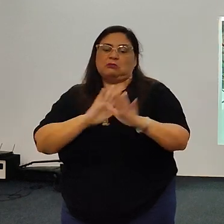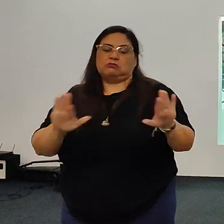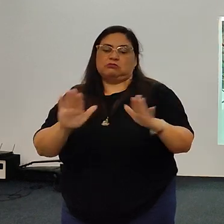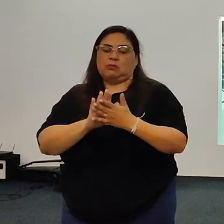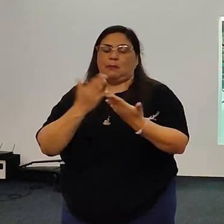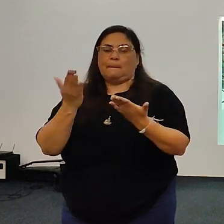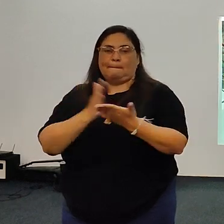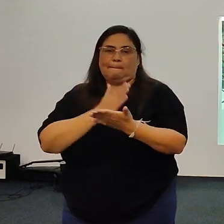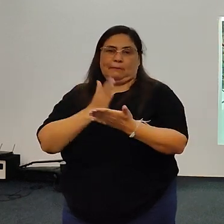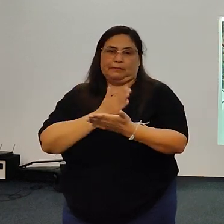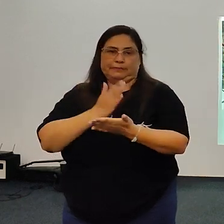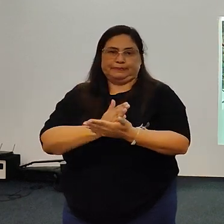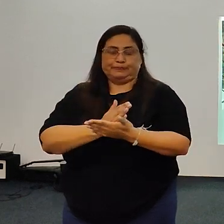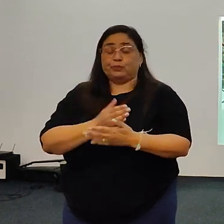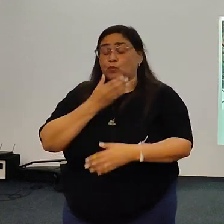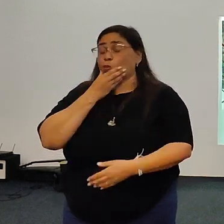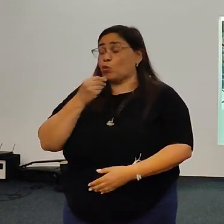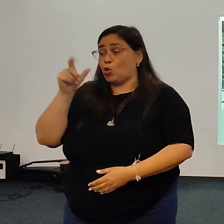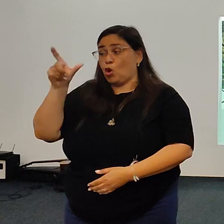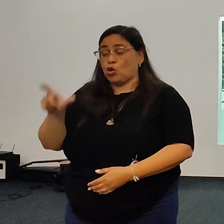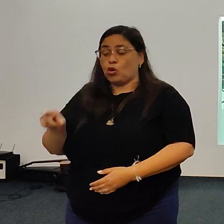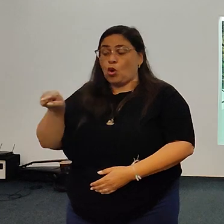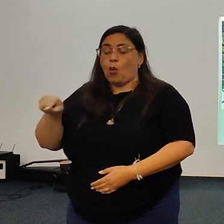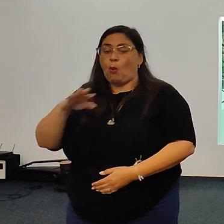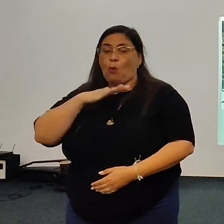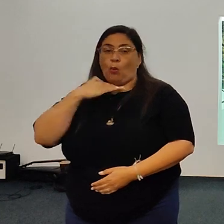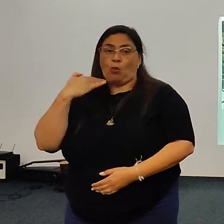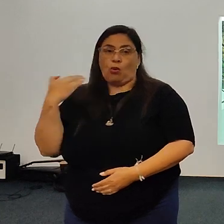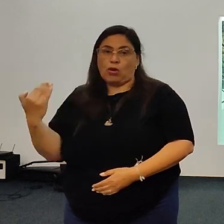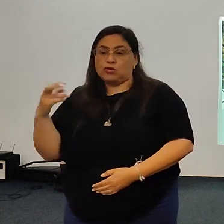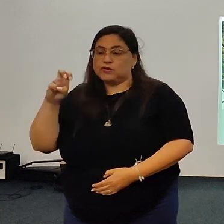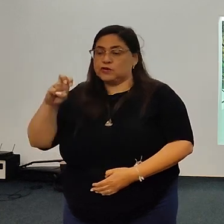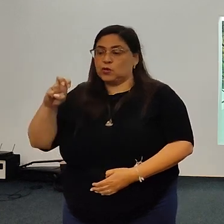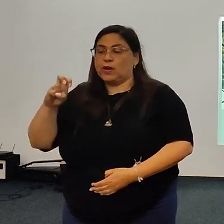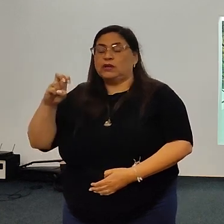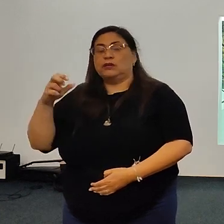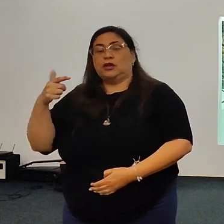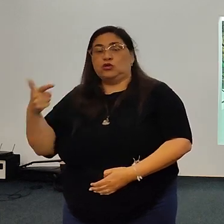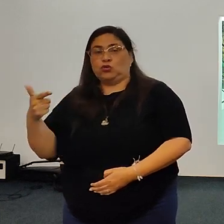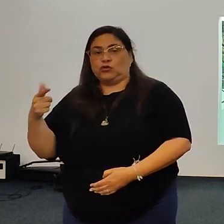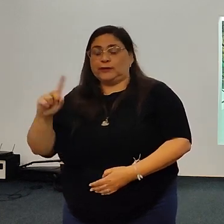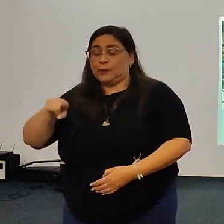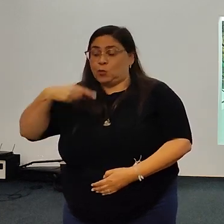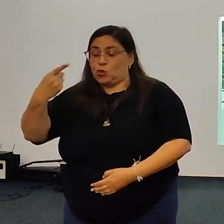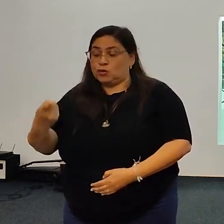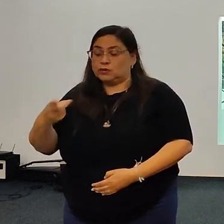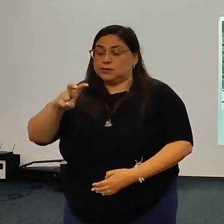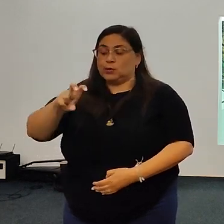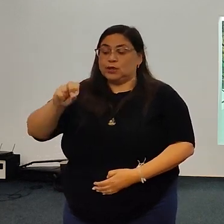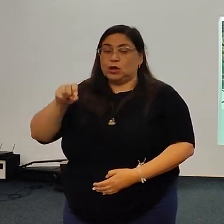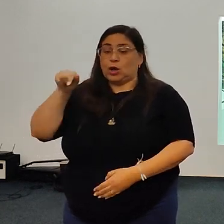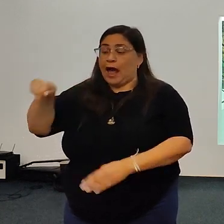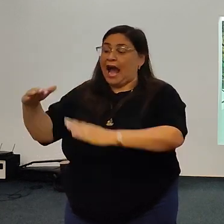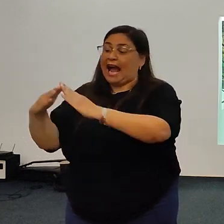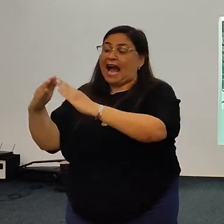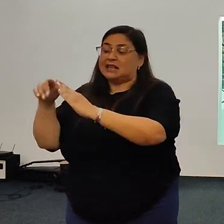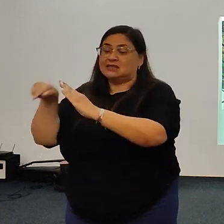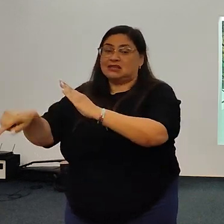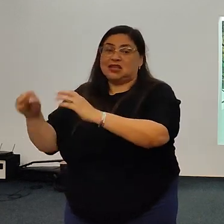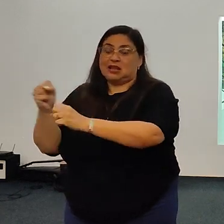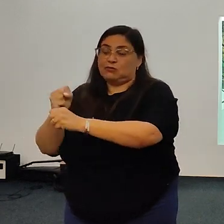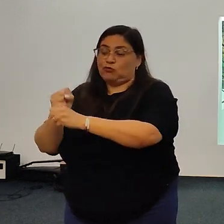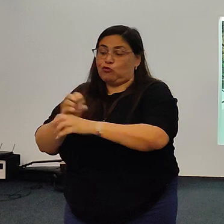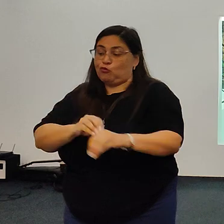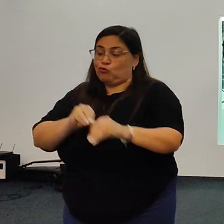Voltaire morreu em 1722 e após 50 anos de sua morte, A Sociedade Bíblica de Genebra